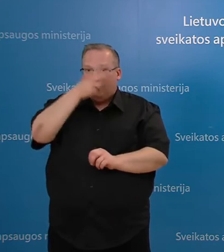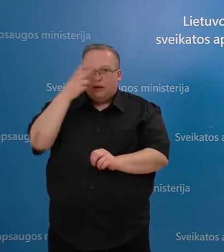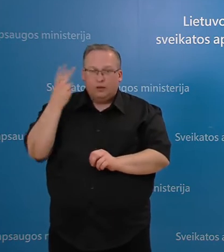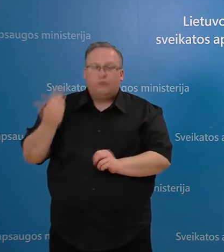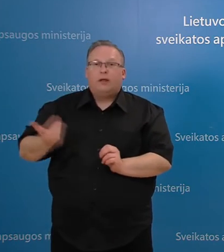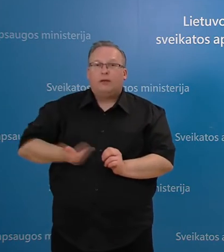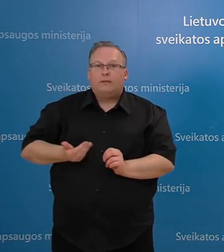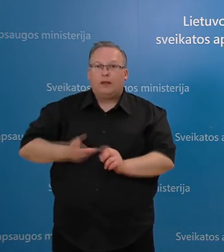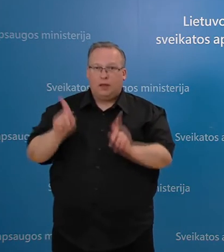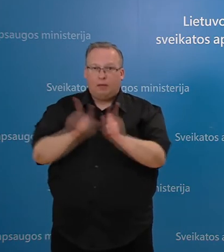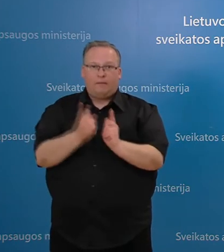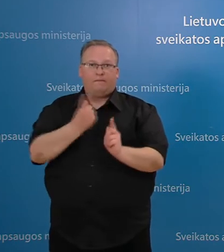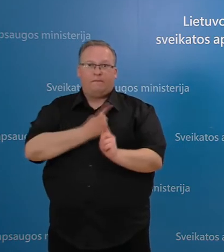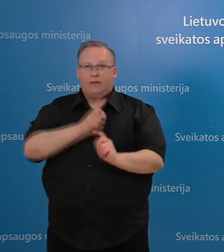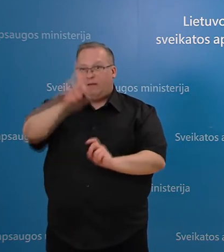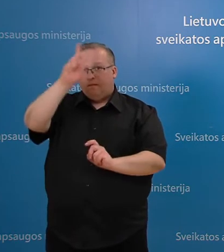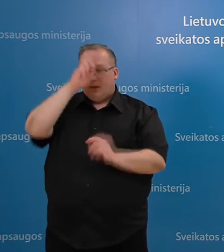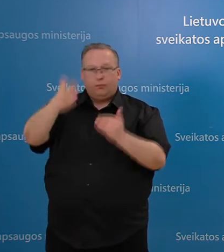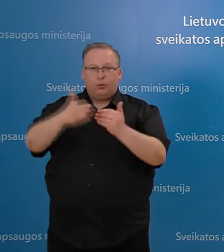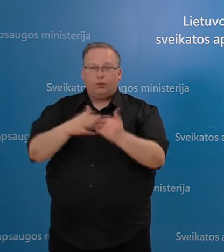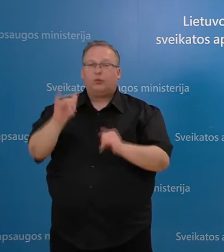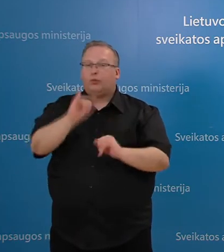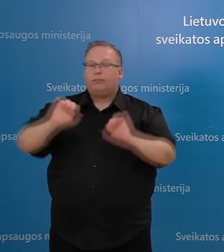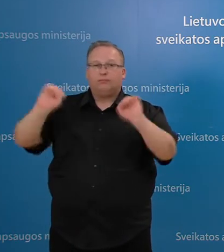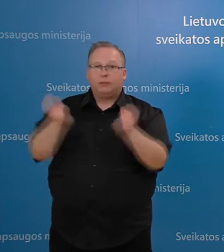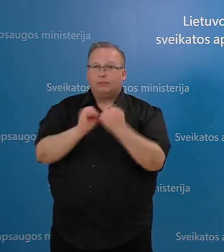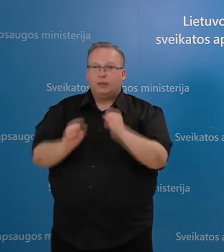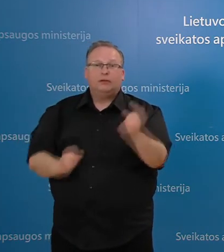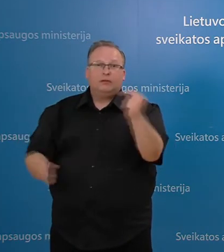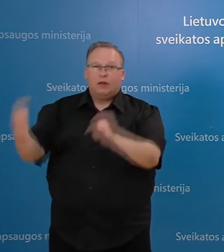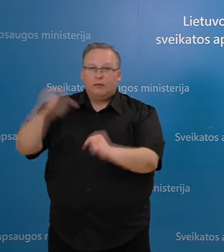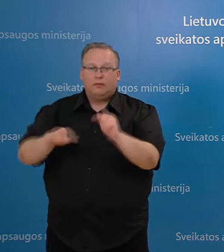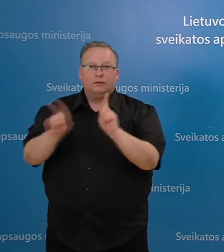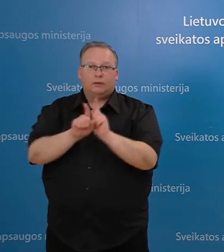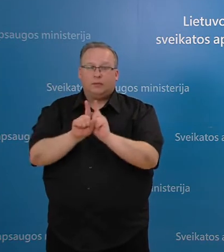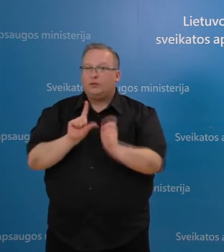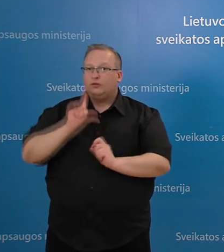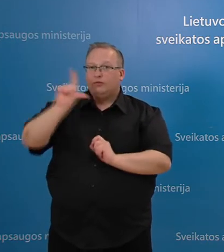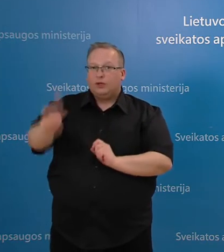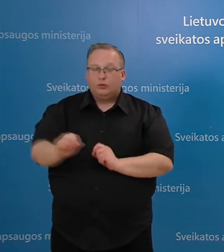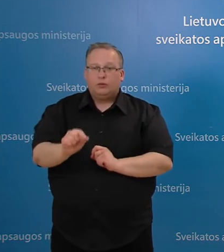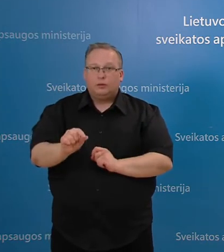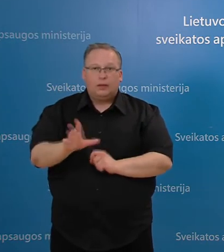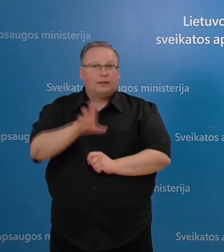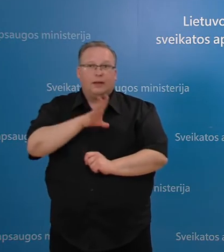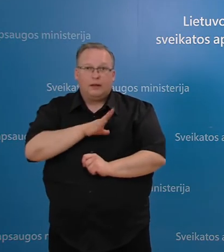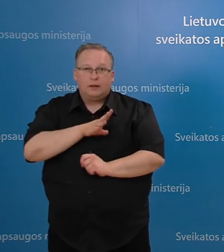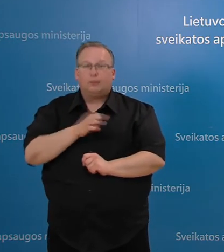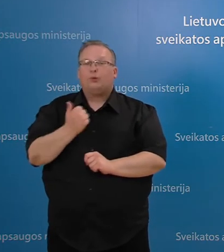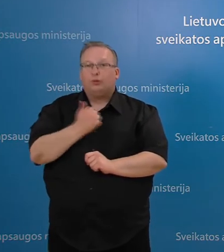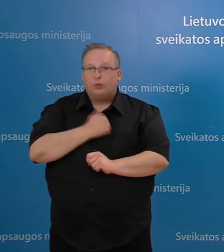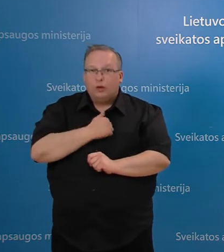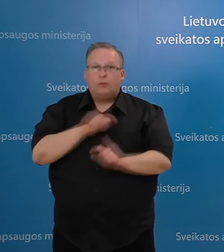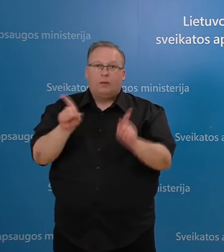na, viena tokia užsidariusi šalis, kur neįmanoma nei atvykti, nei išvykti. Tai bet kokiu atveju būtumėm turėję tokius